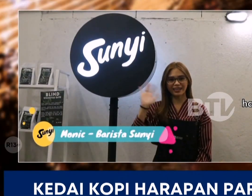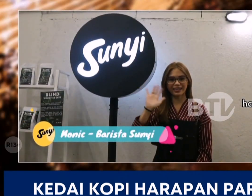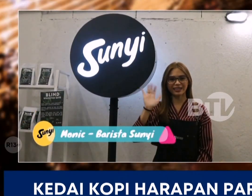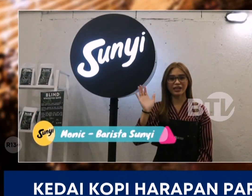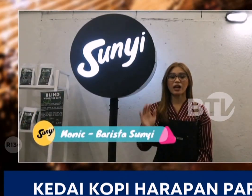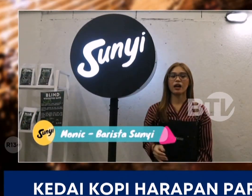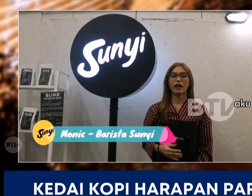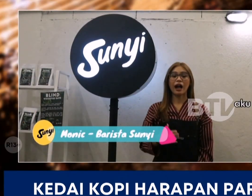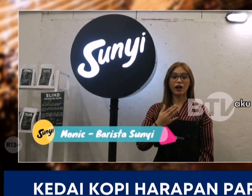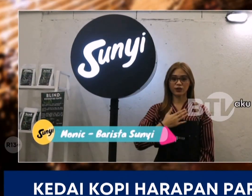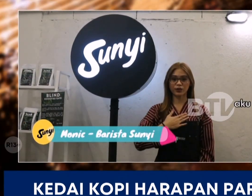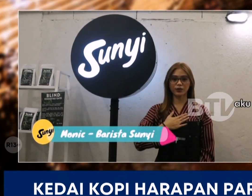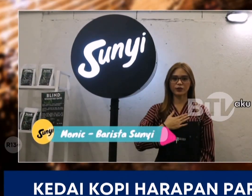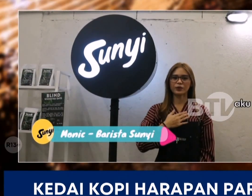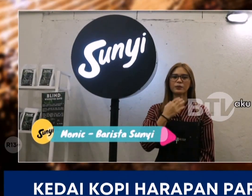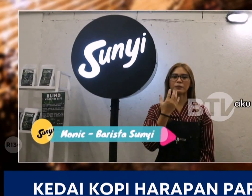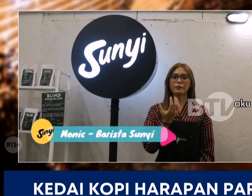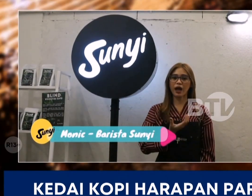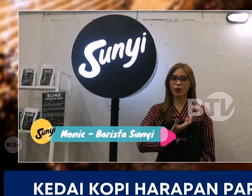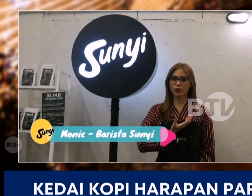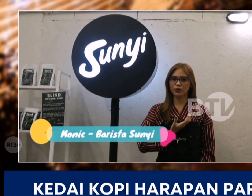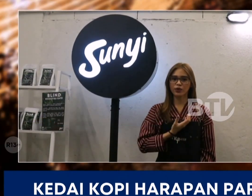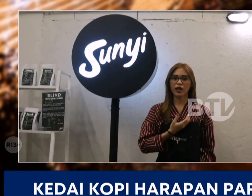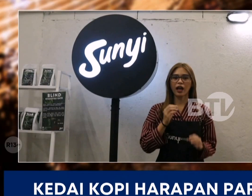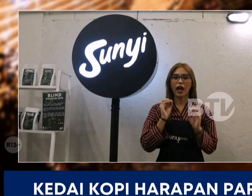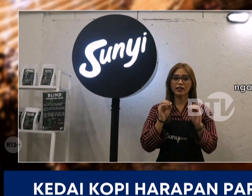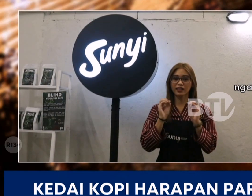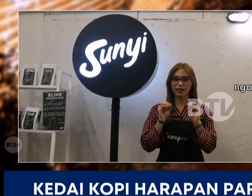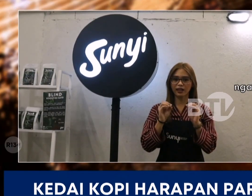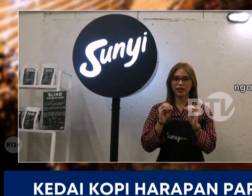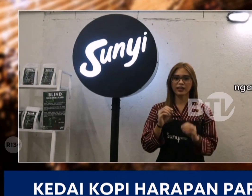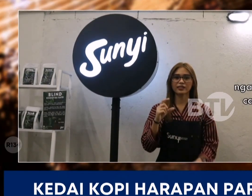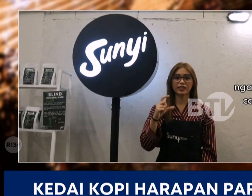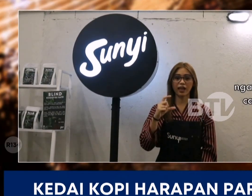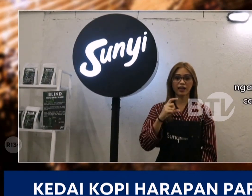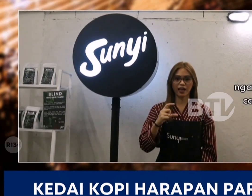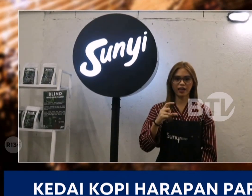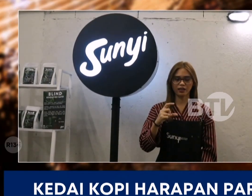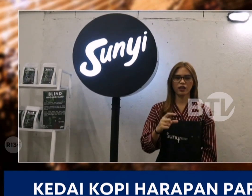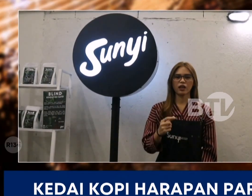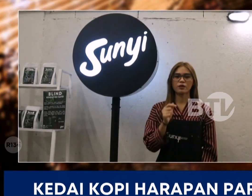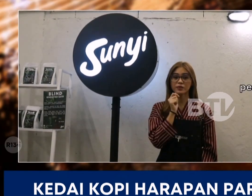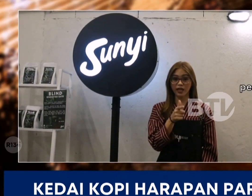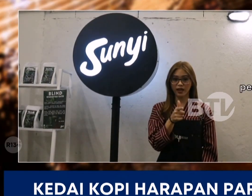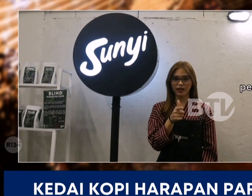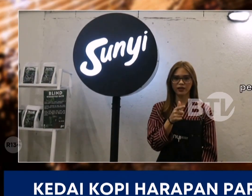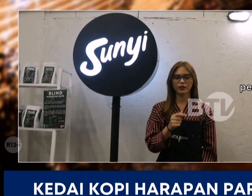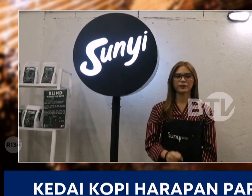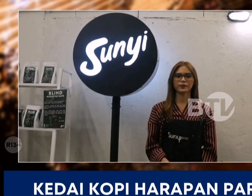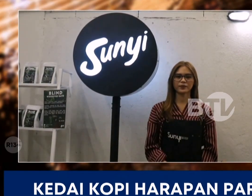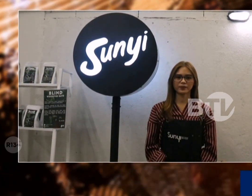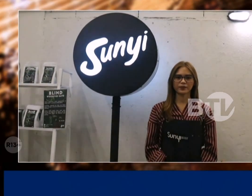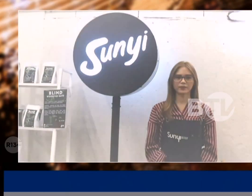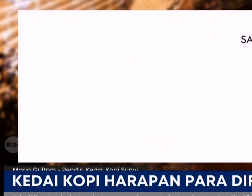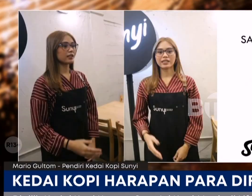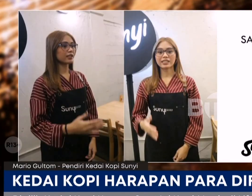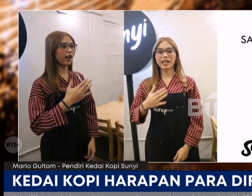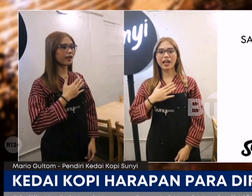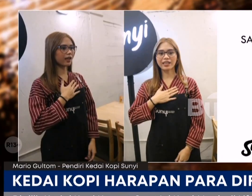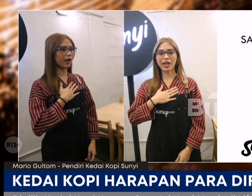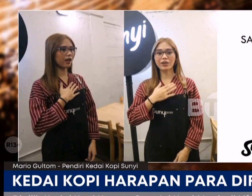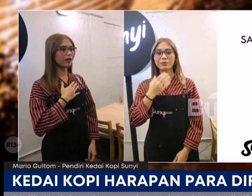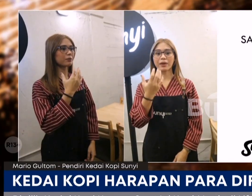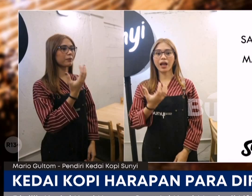mereka sudah merdeka, mereka tuh masih kesulitan, cari pekerjaan masih sulit, kita tahu diskriminasi masih ada di mana-mana, bahkan